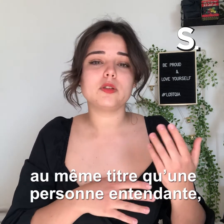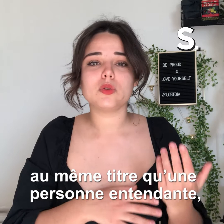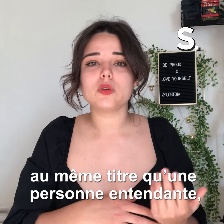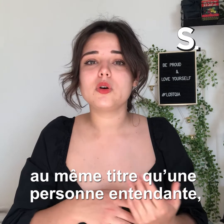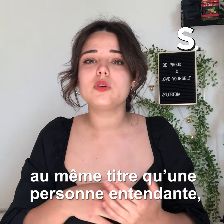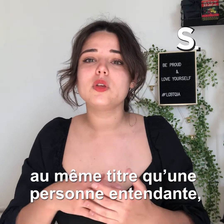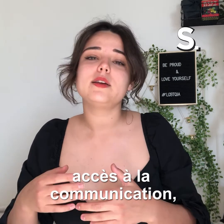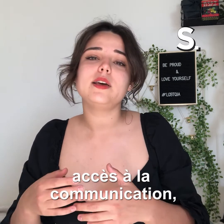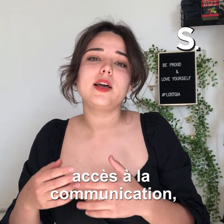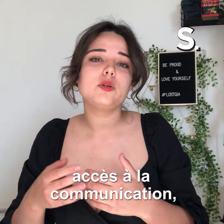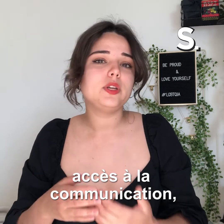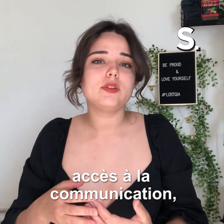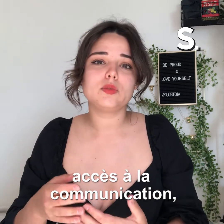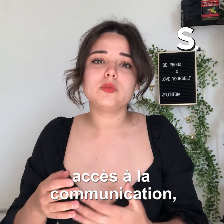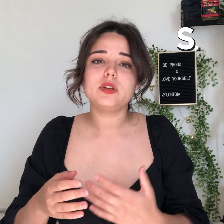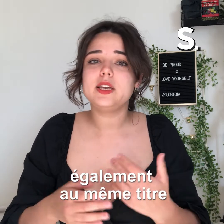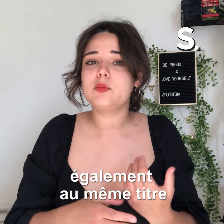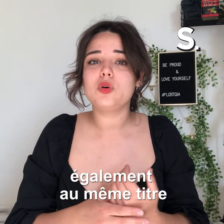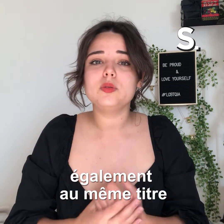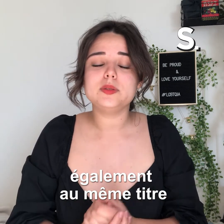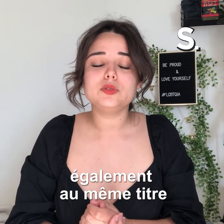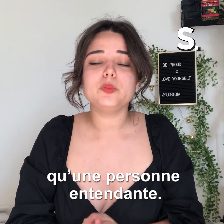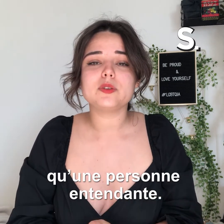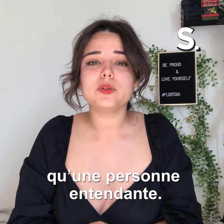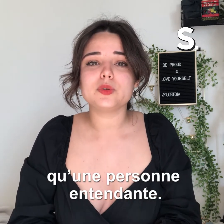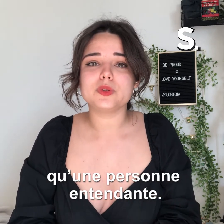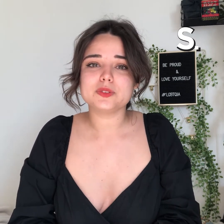personne entendante, accès à la communication également au même titre qu'une personne entendante.